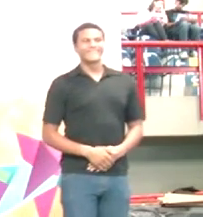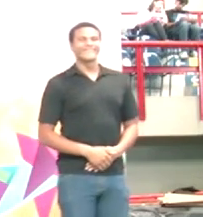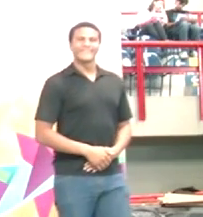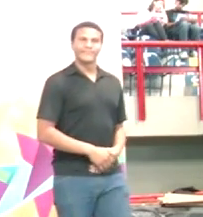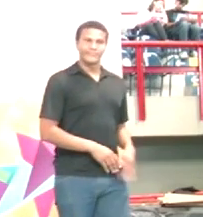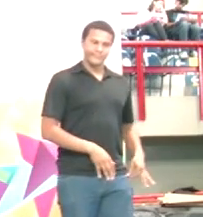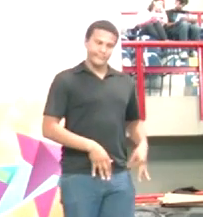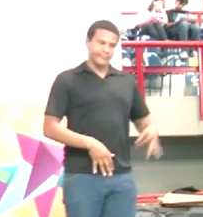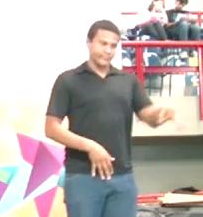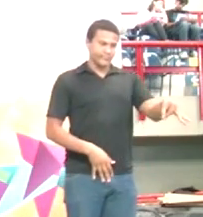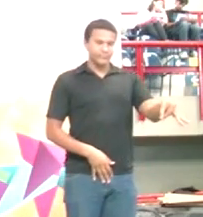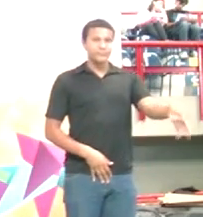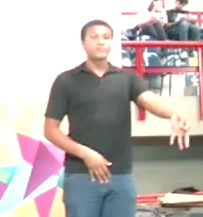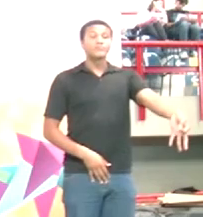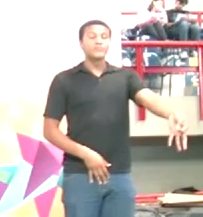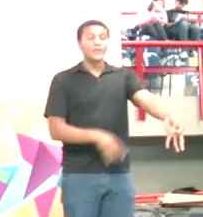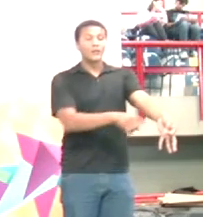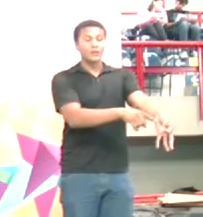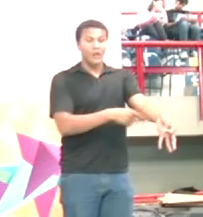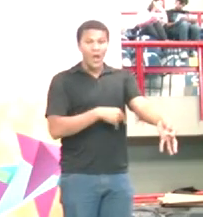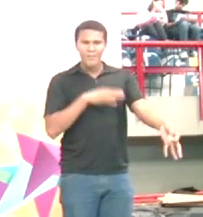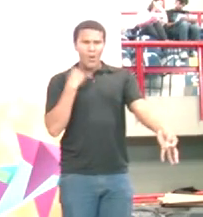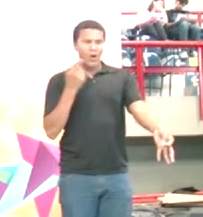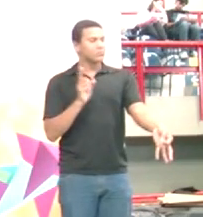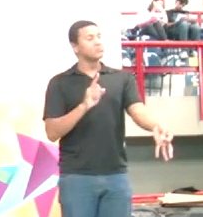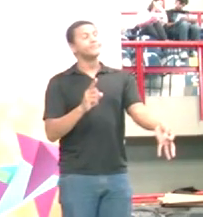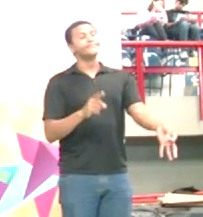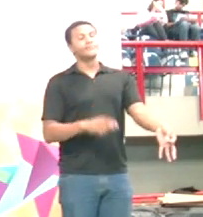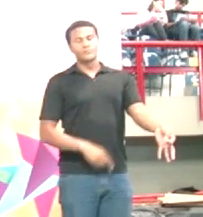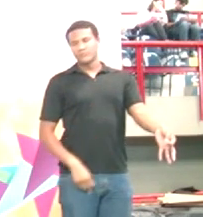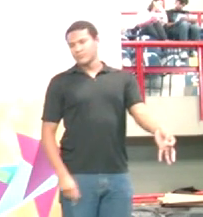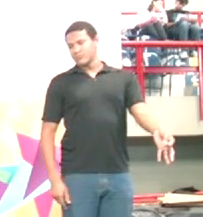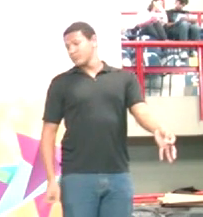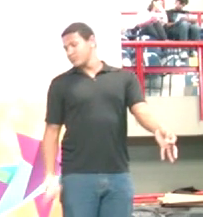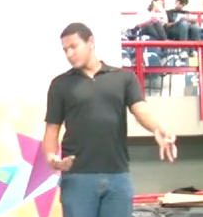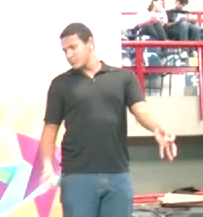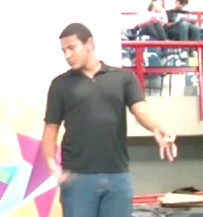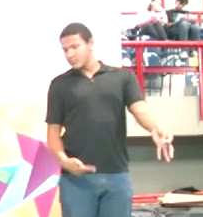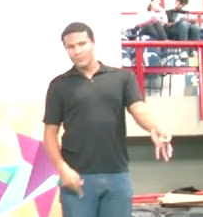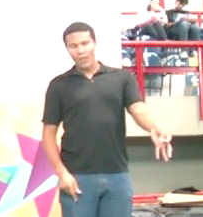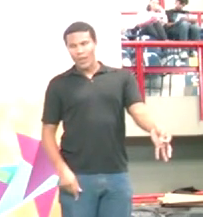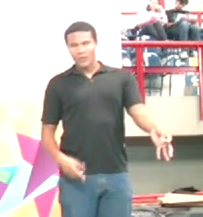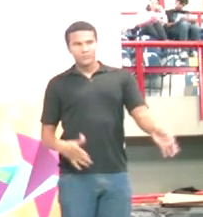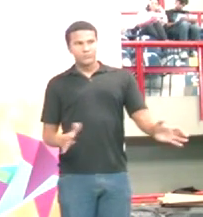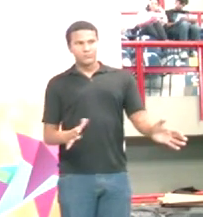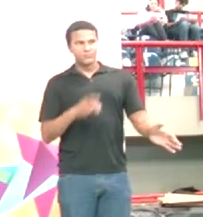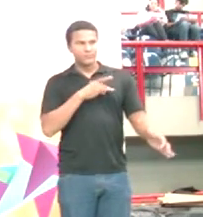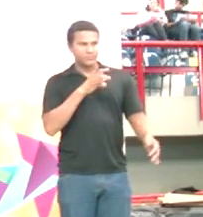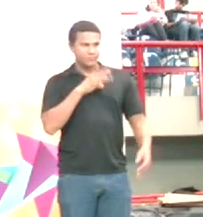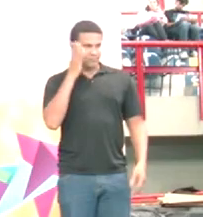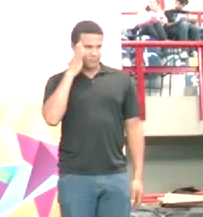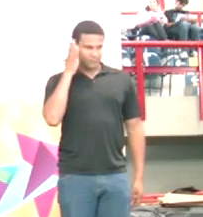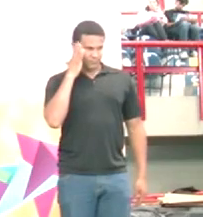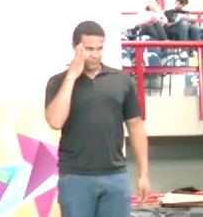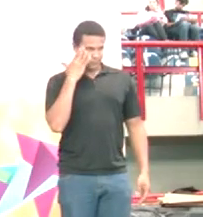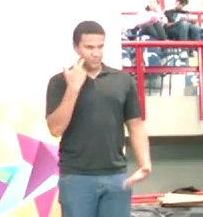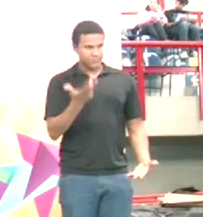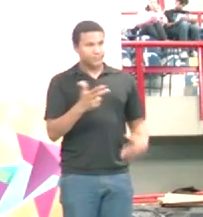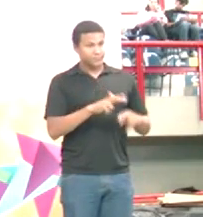E ai do mesário que dissesse alguma coisa. Gente, tinha